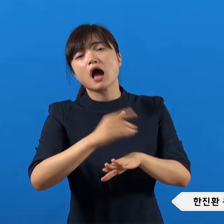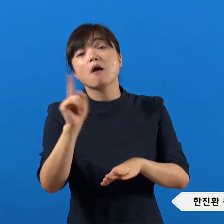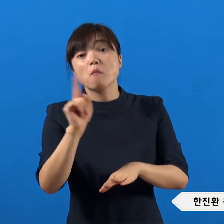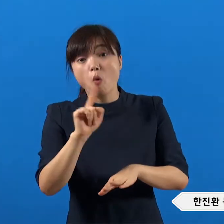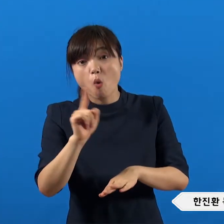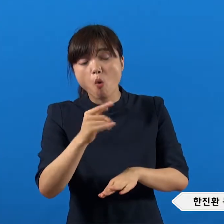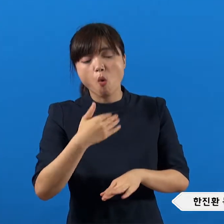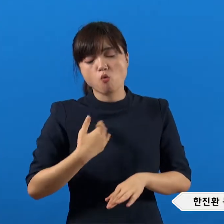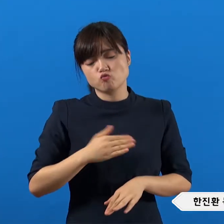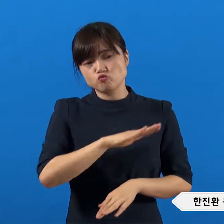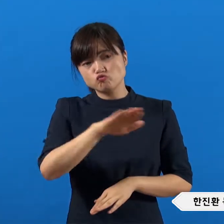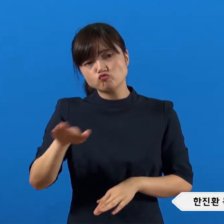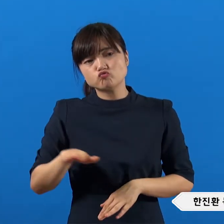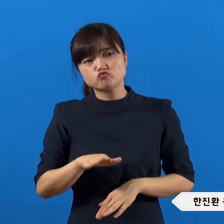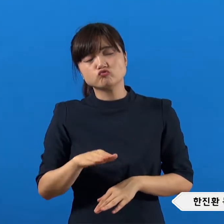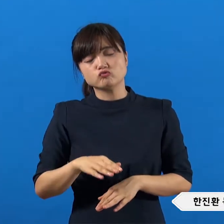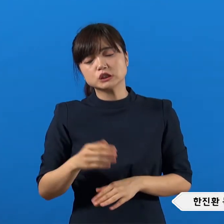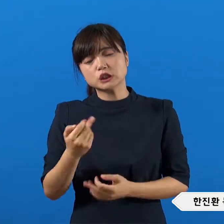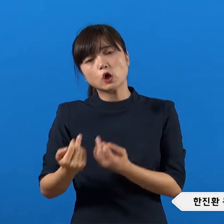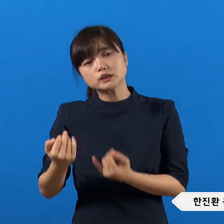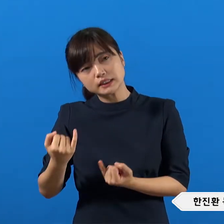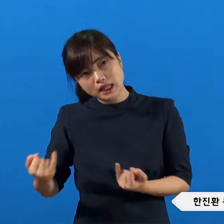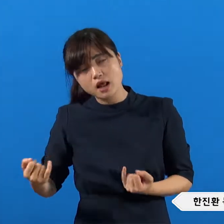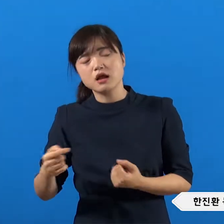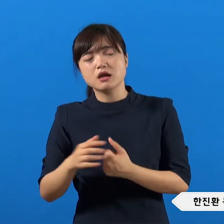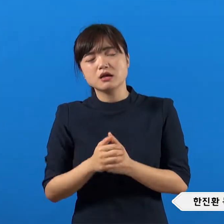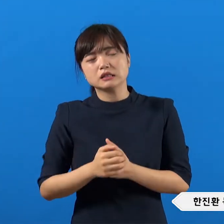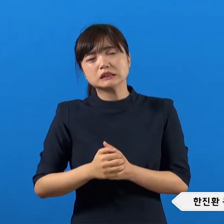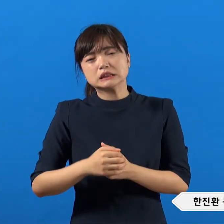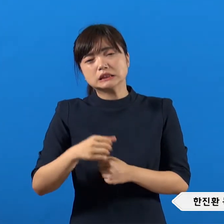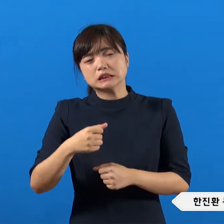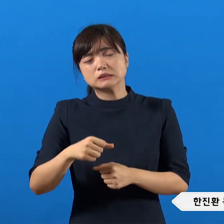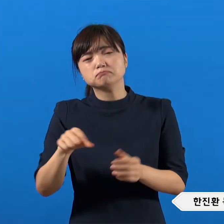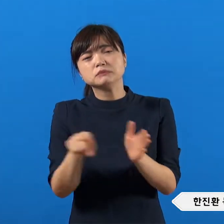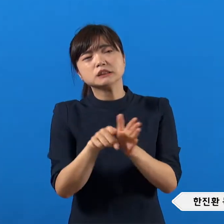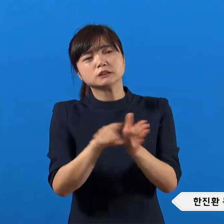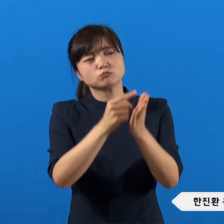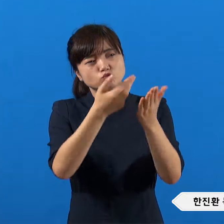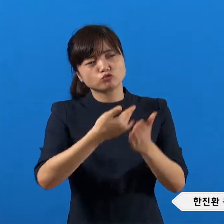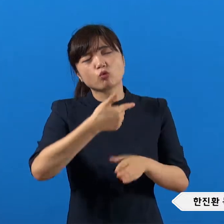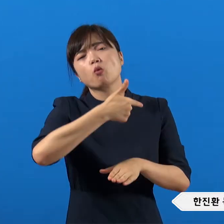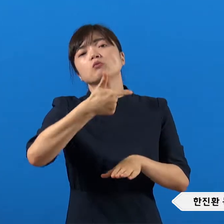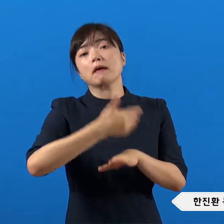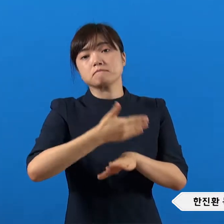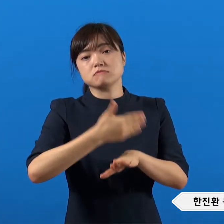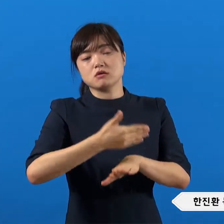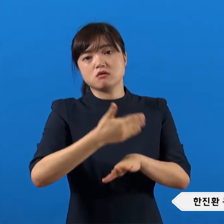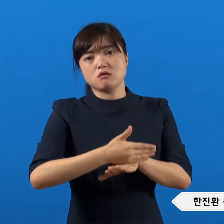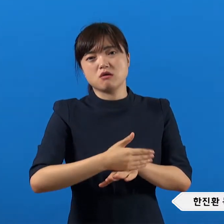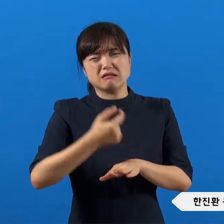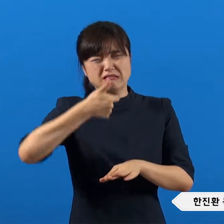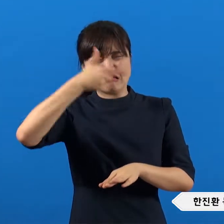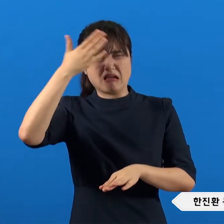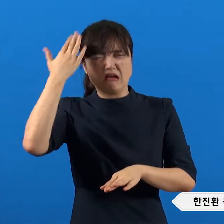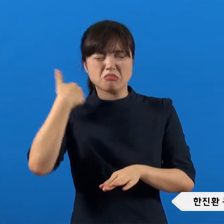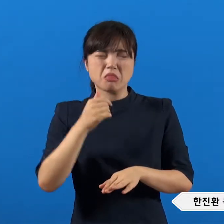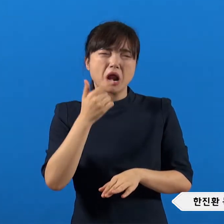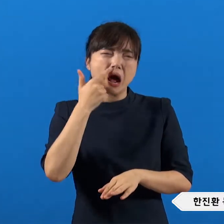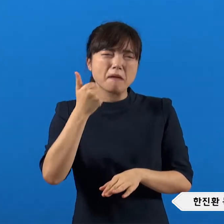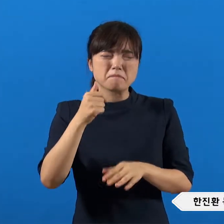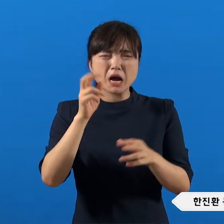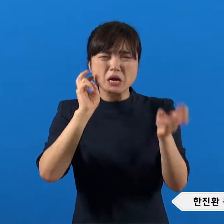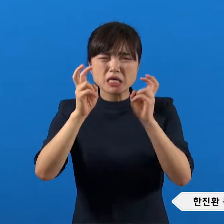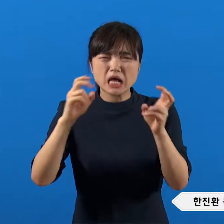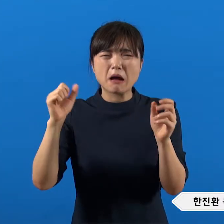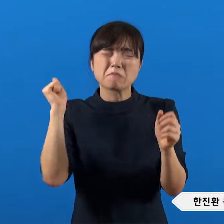6남매에게 신앙을 물려주신 것입니다. 아버지가 사업에 실패해서 거리에 나앉다시피 하던 그 어려운